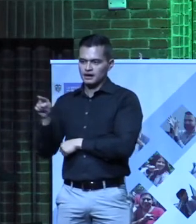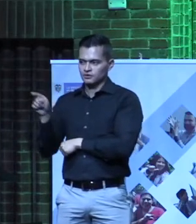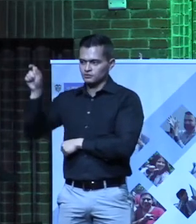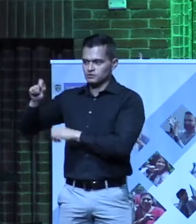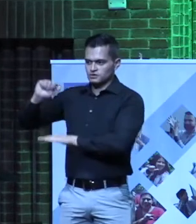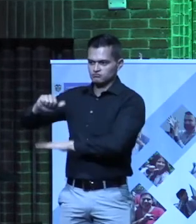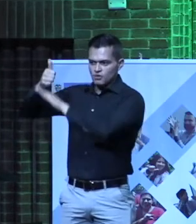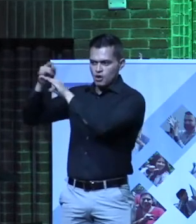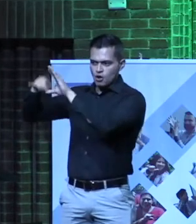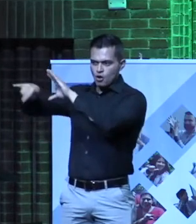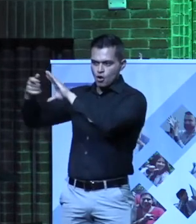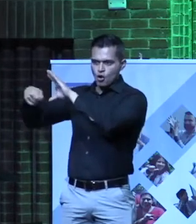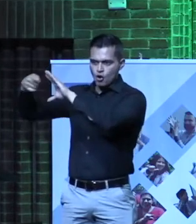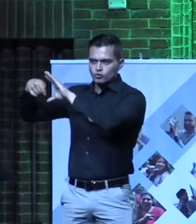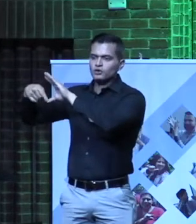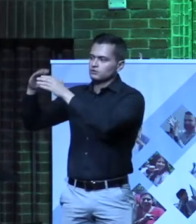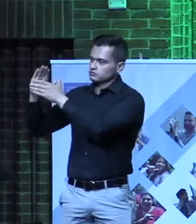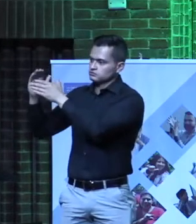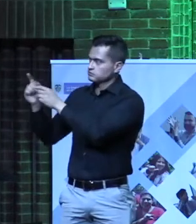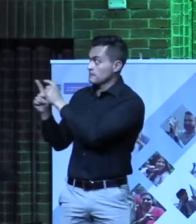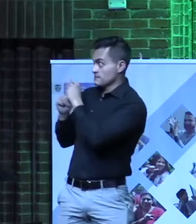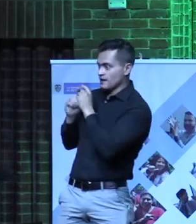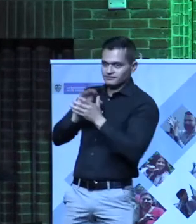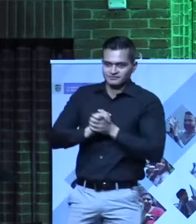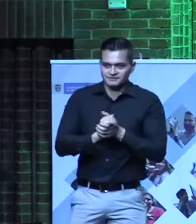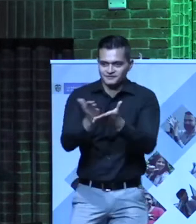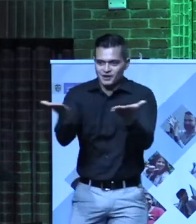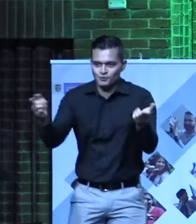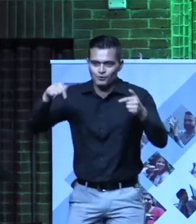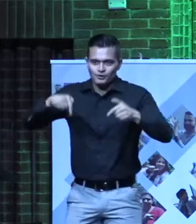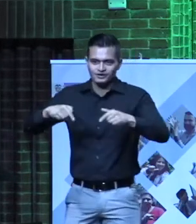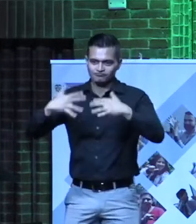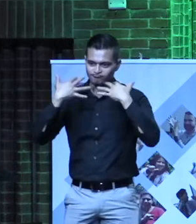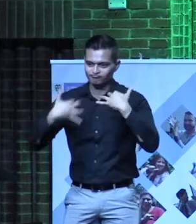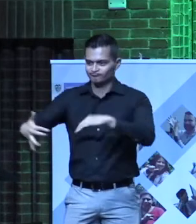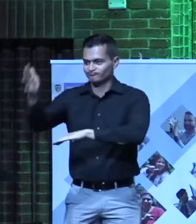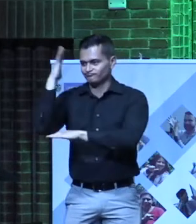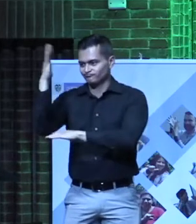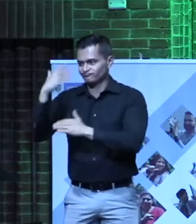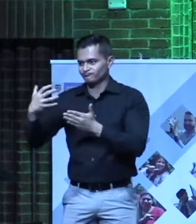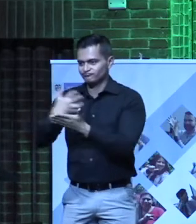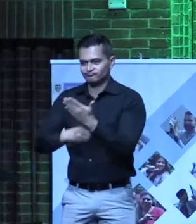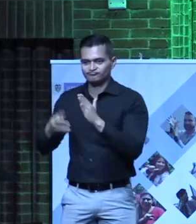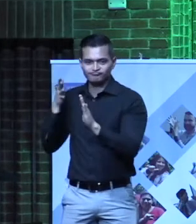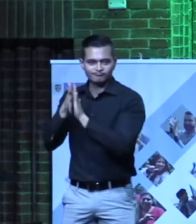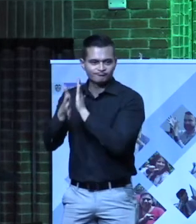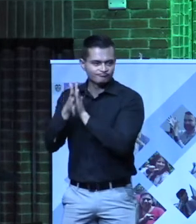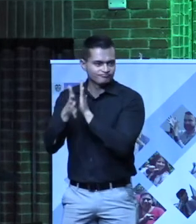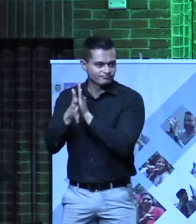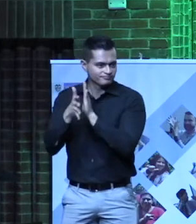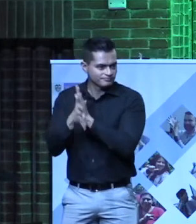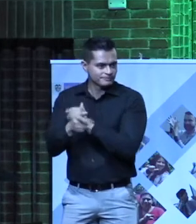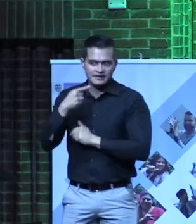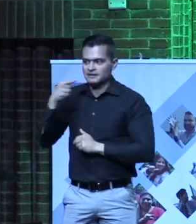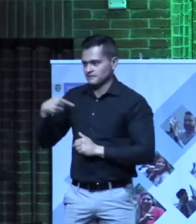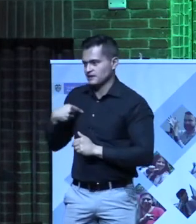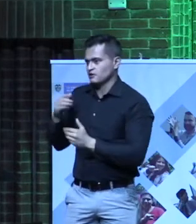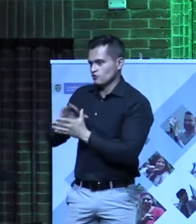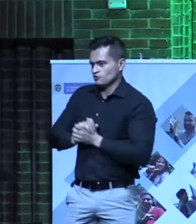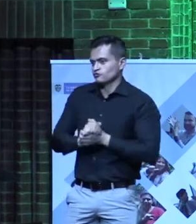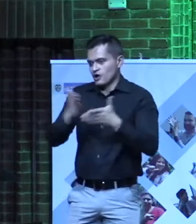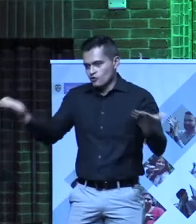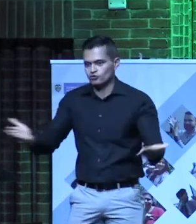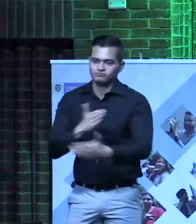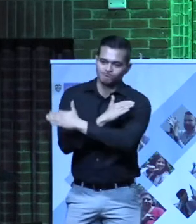este importante evento de rendición de cuentas del INSOR. Envía un abrazo y un saludo